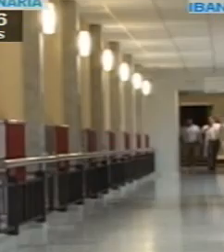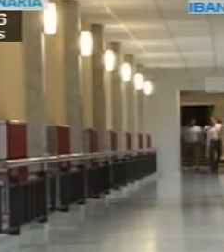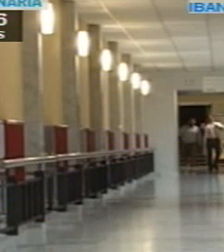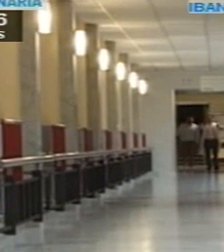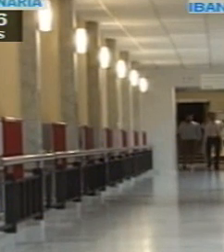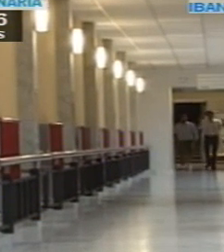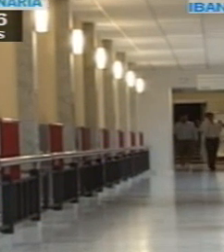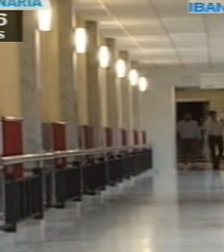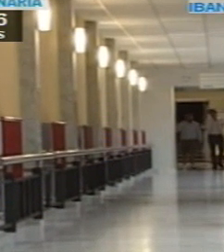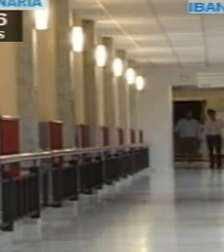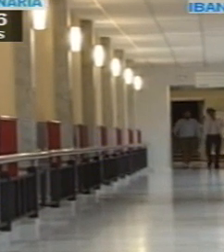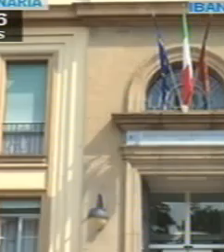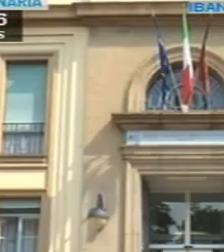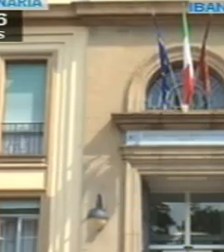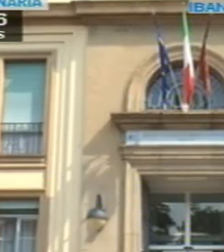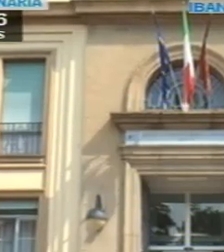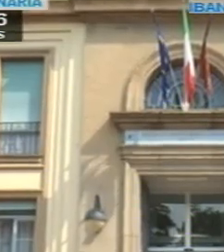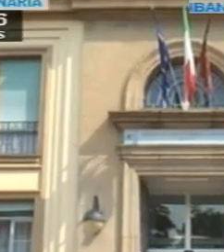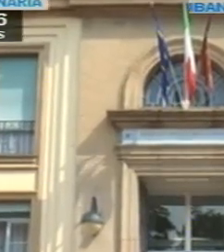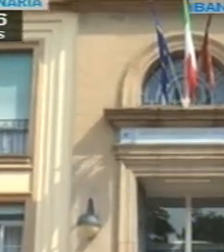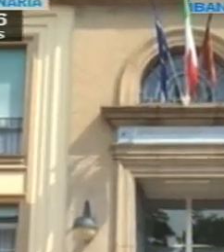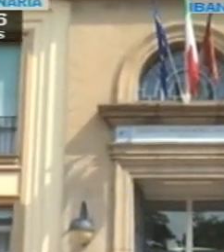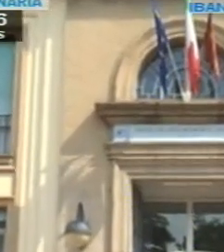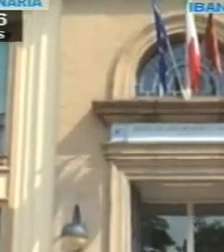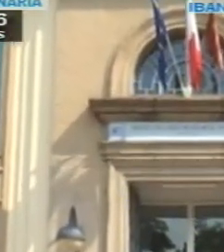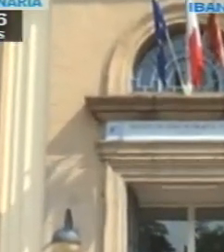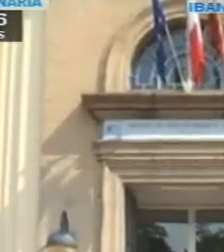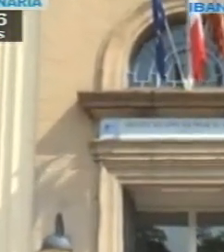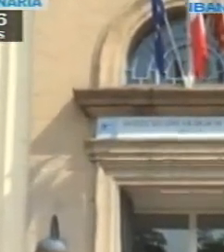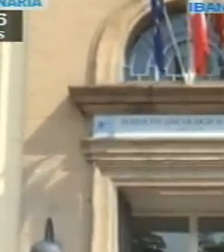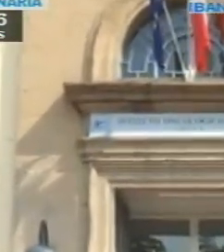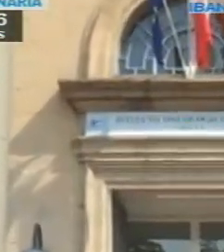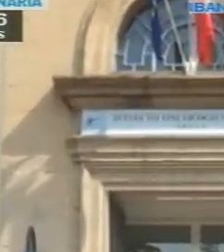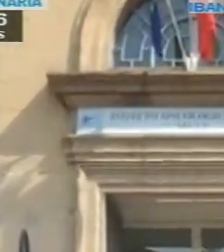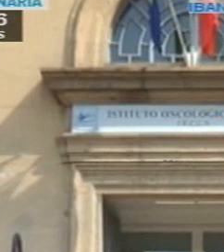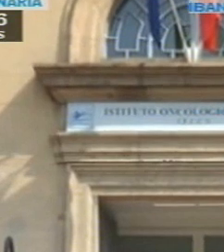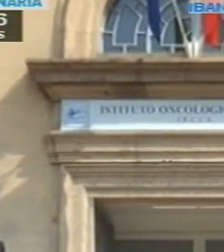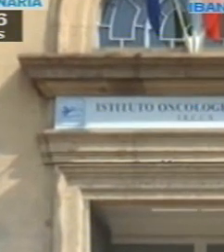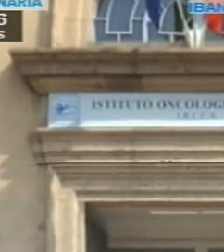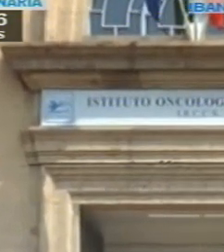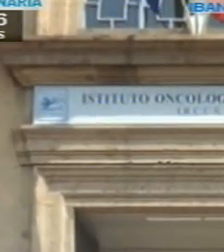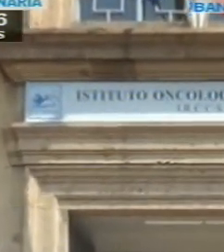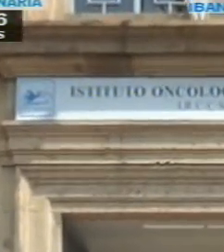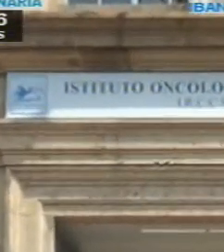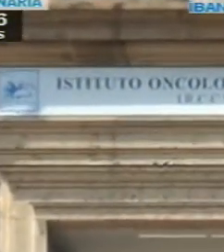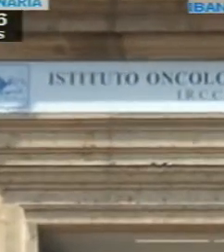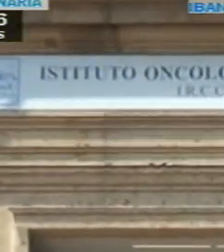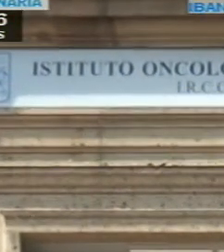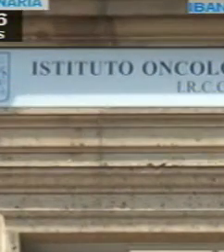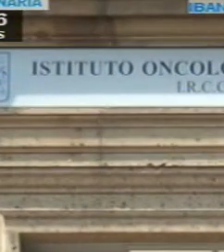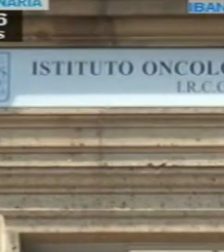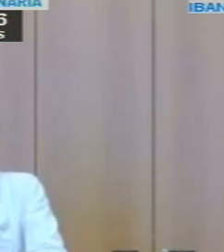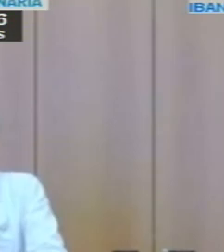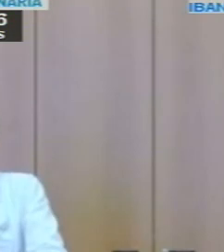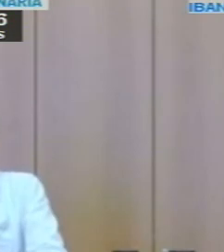guanti, mascherine, igiene delle mani. Così anche allo IOV, dove l'ingresso avverrà dalla tenda installata all'ex Busonera. I